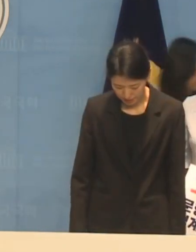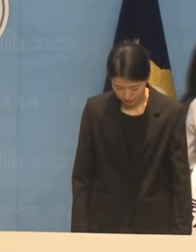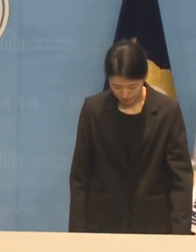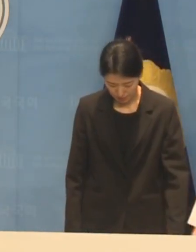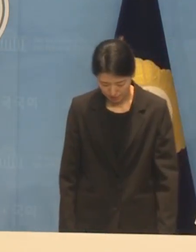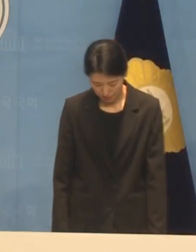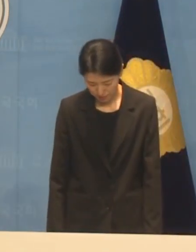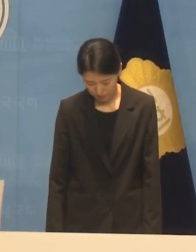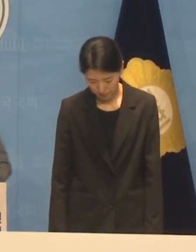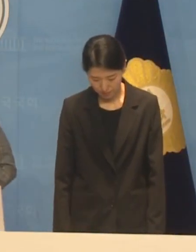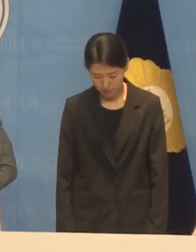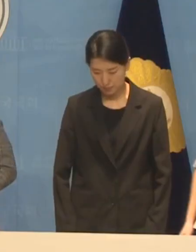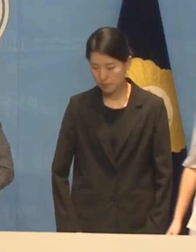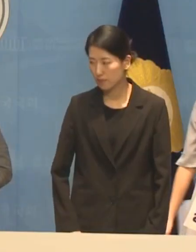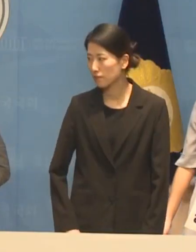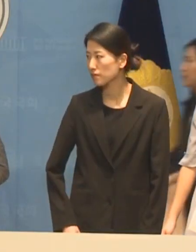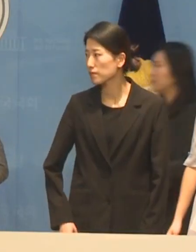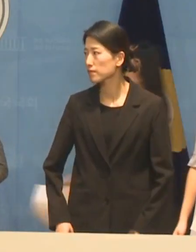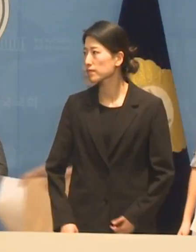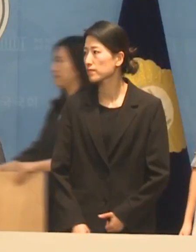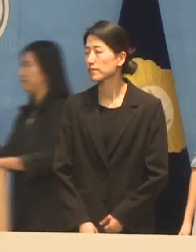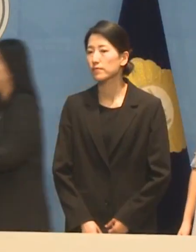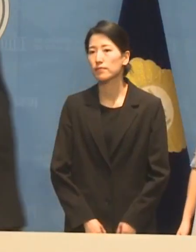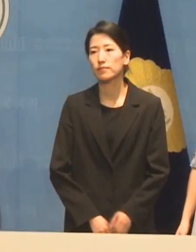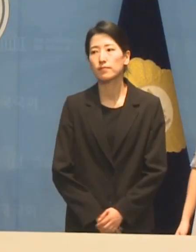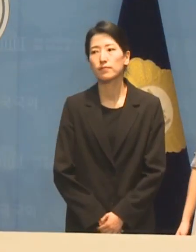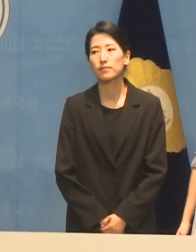전부 몇 분이신가요? 몇 분 올라오시나요?